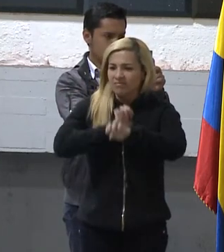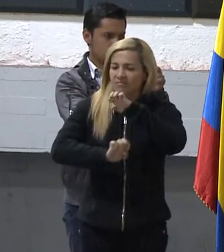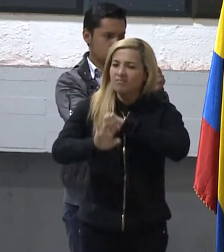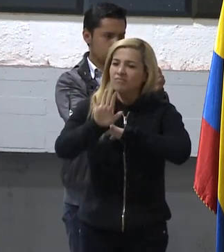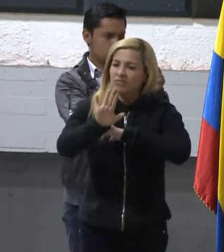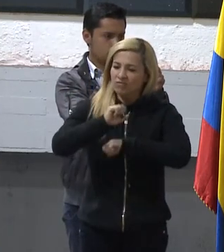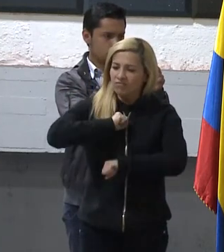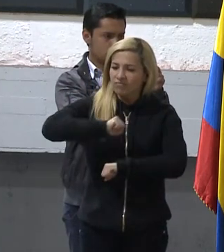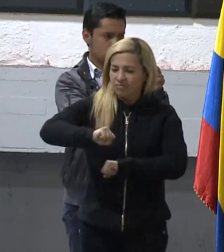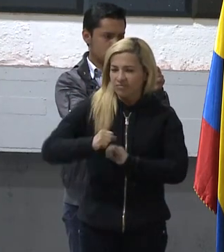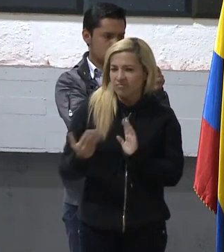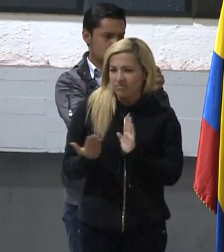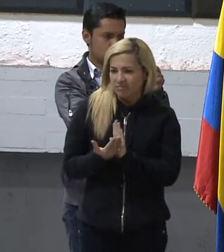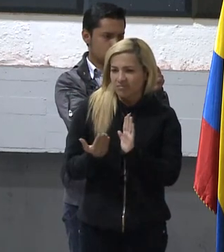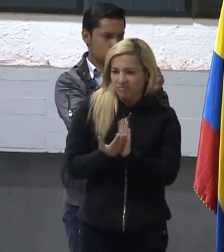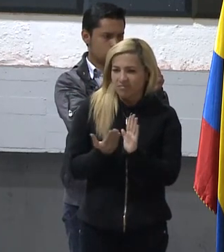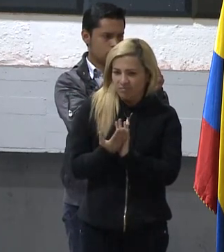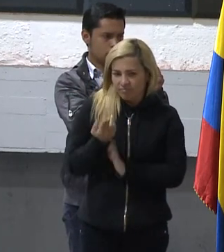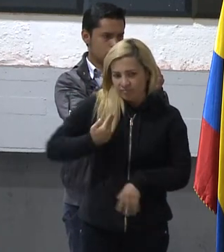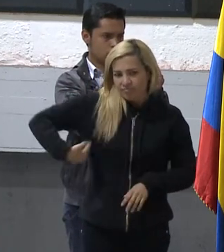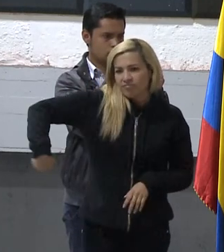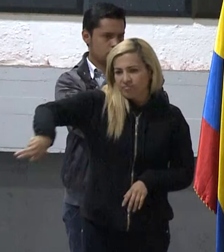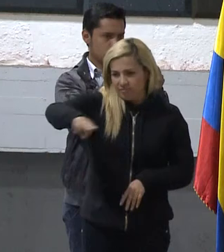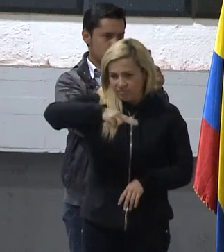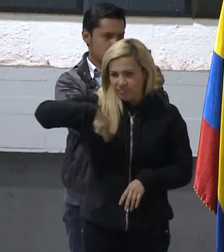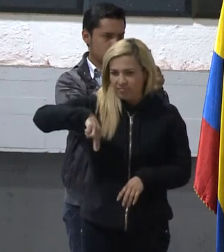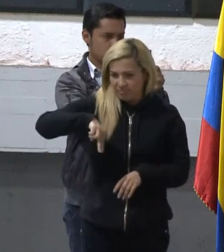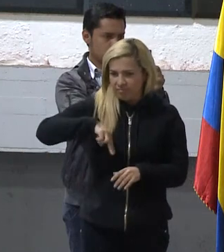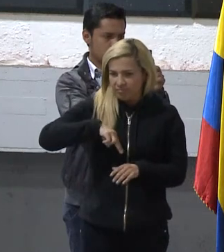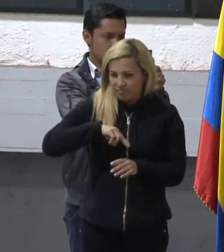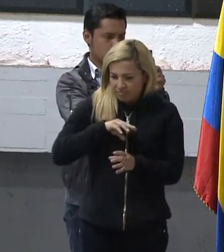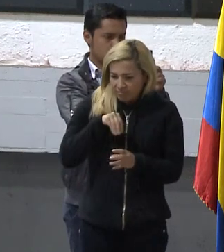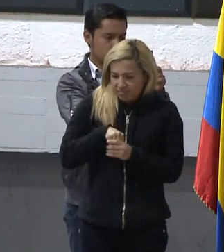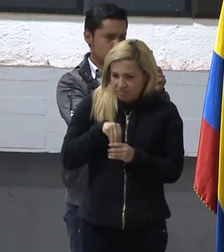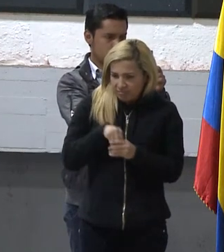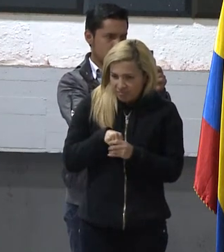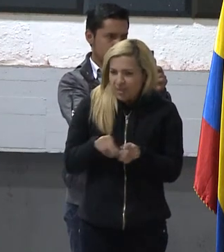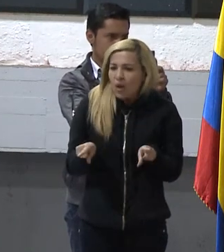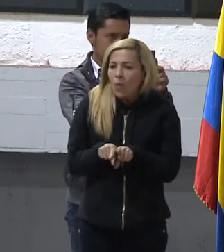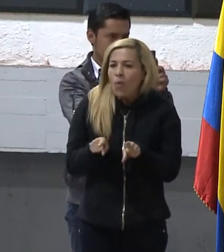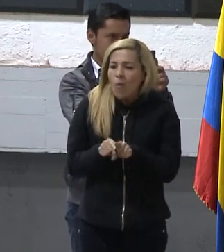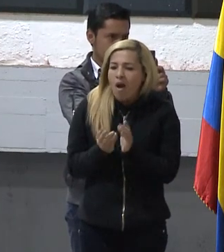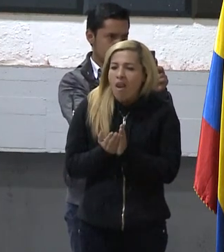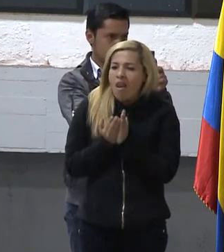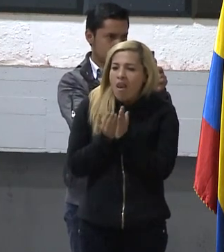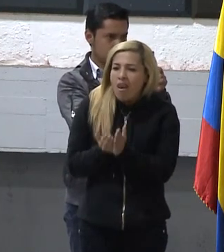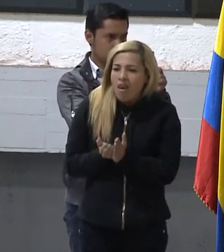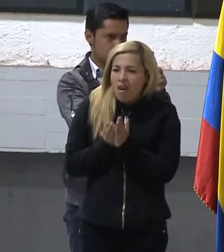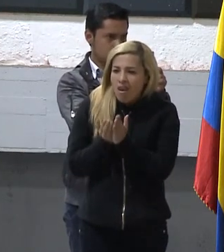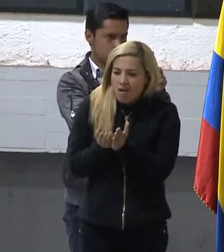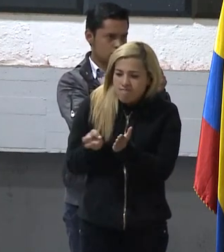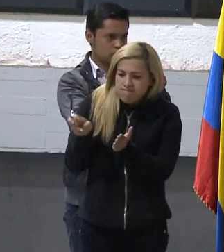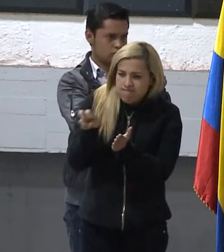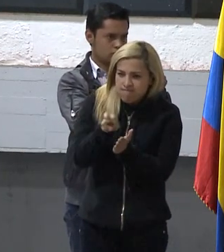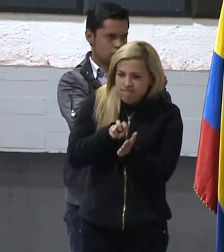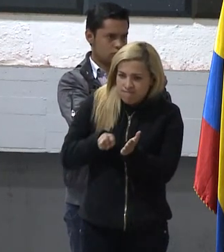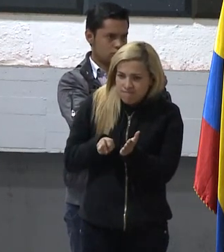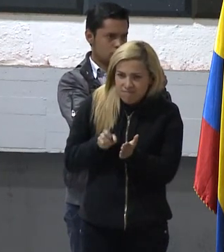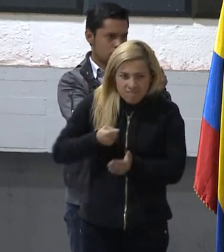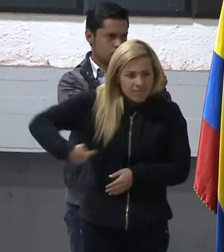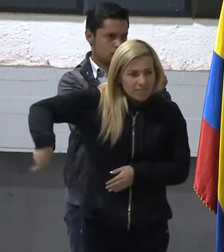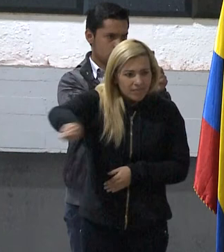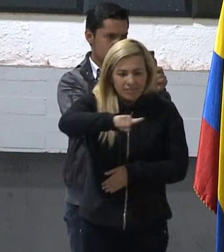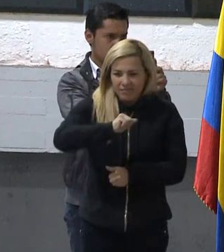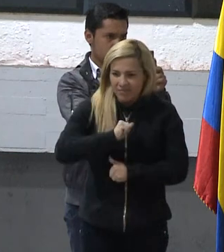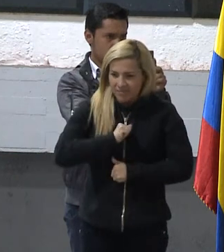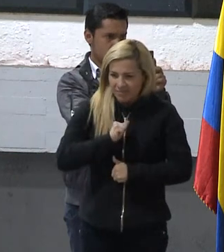educación y nosotros como parte de un mismo barco que navega debemos preguntarnos hacia dónde